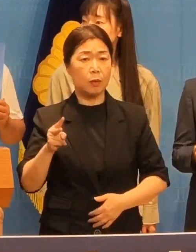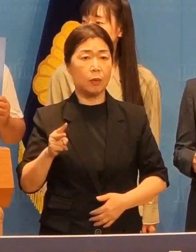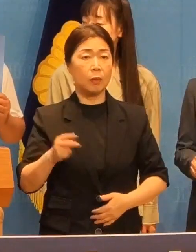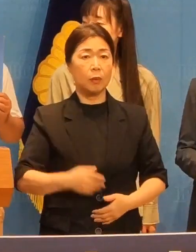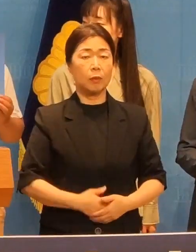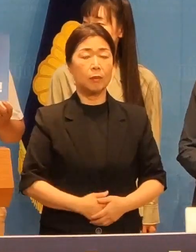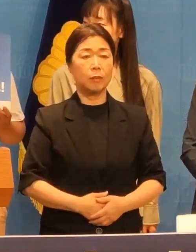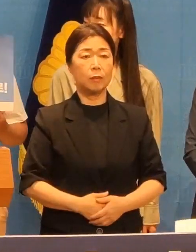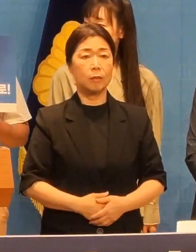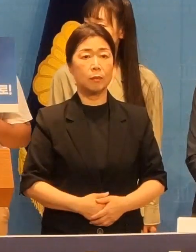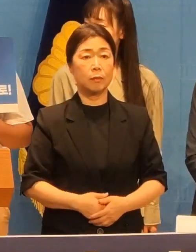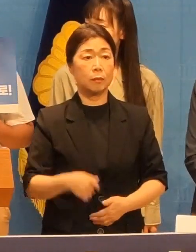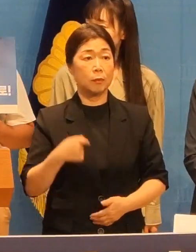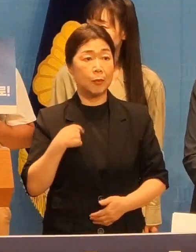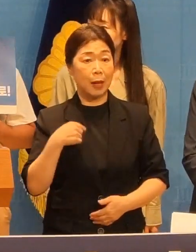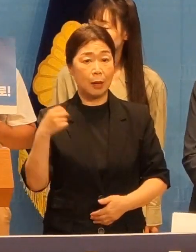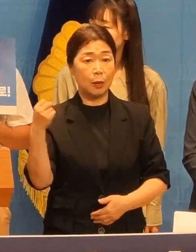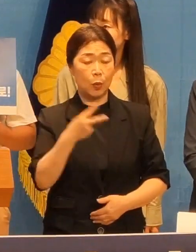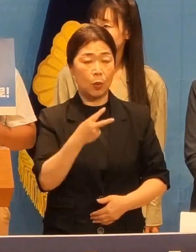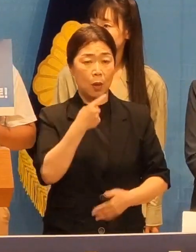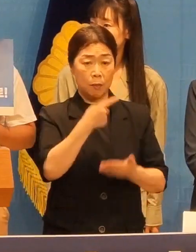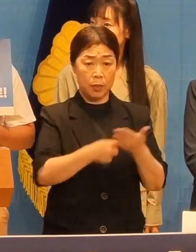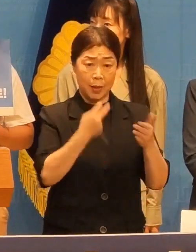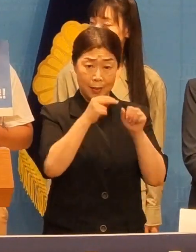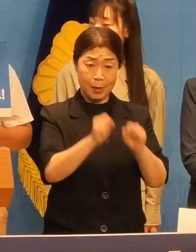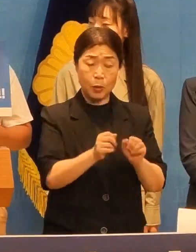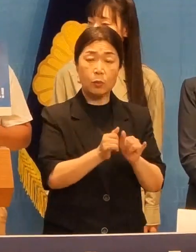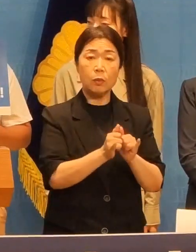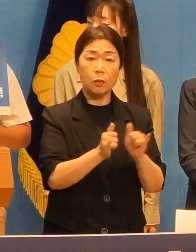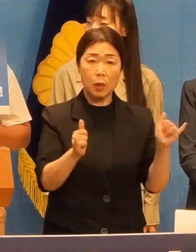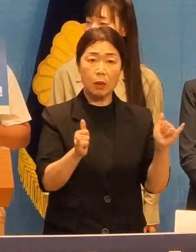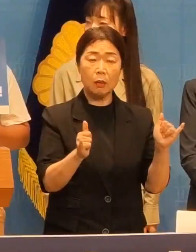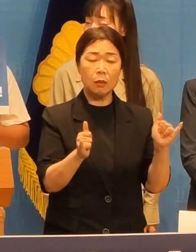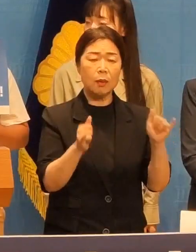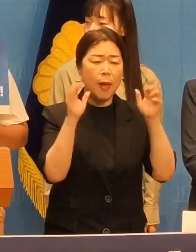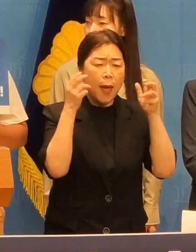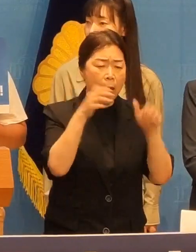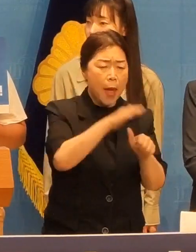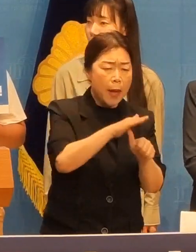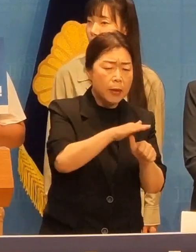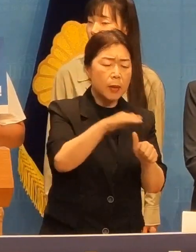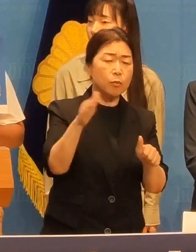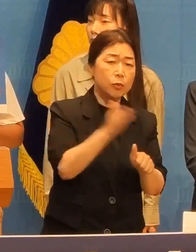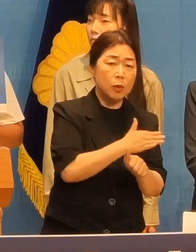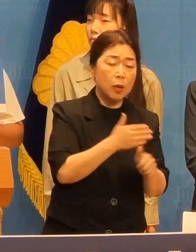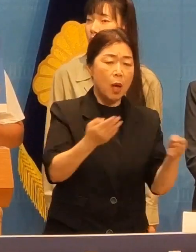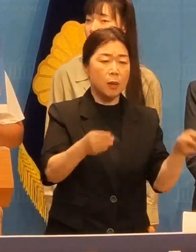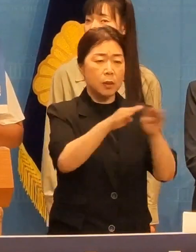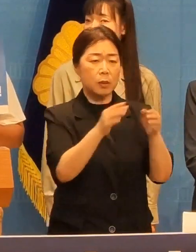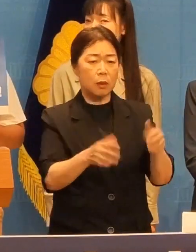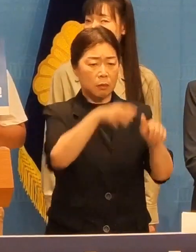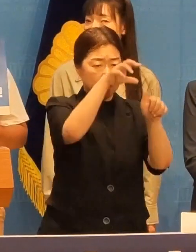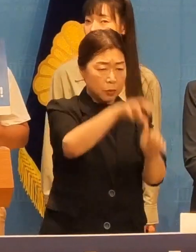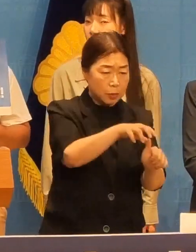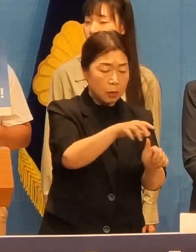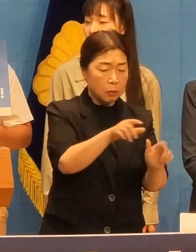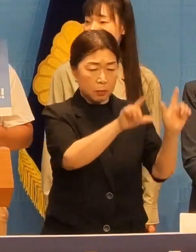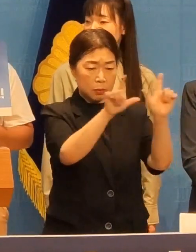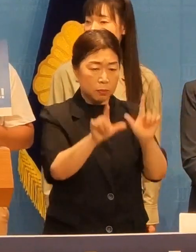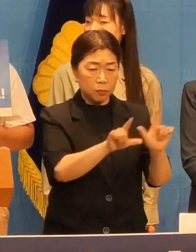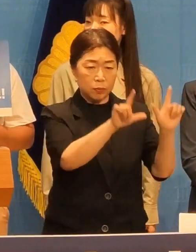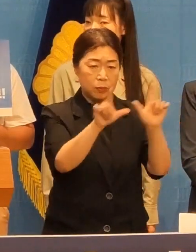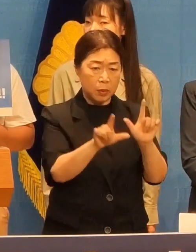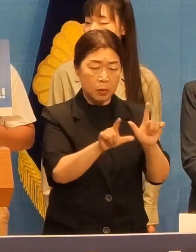저를 비롯한 피해 생존자들은 어린 시절에 시설 수용되어서